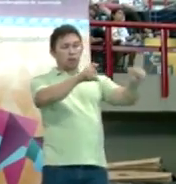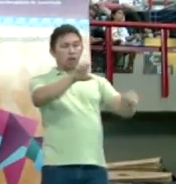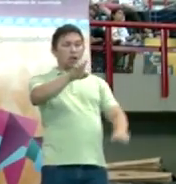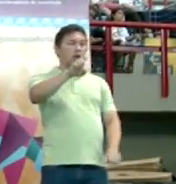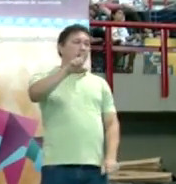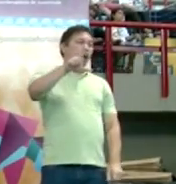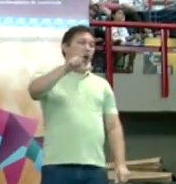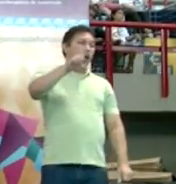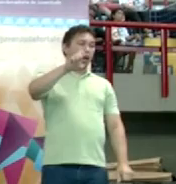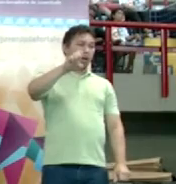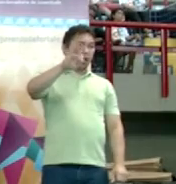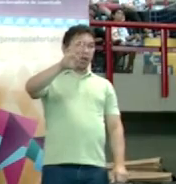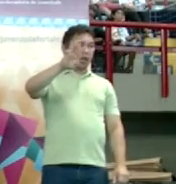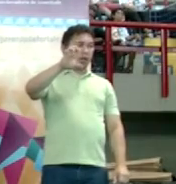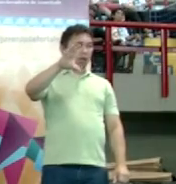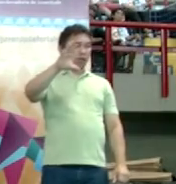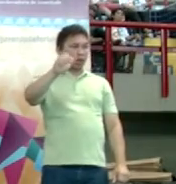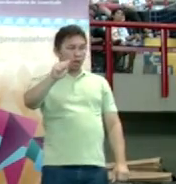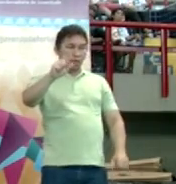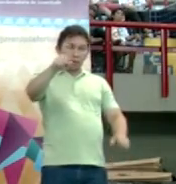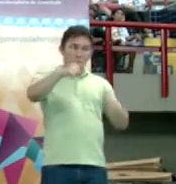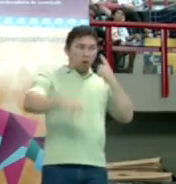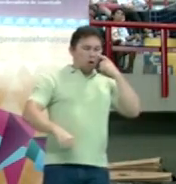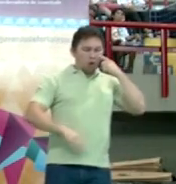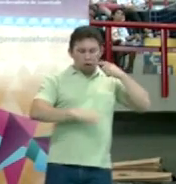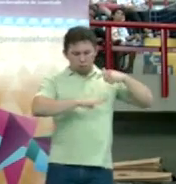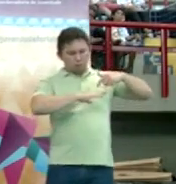vou andar sobre o palco.